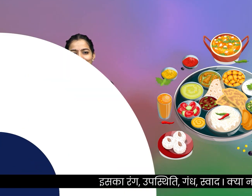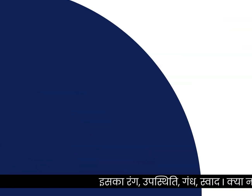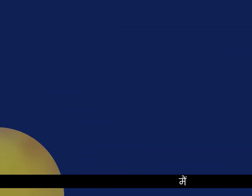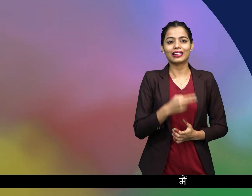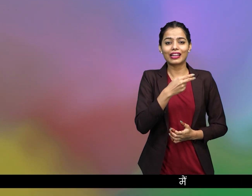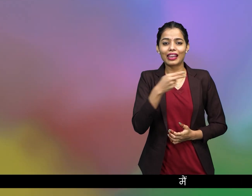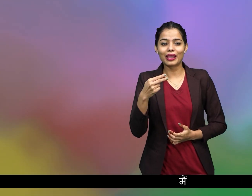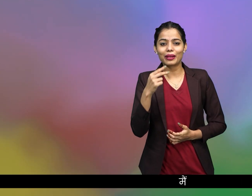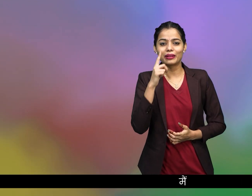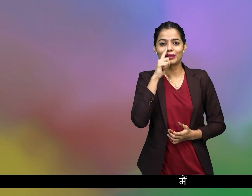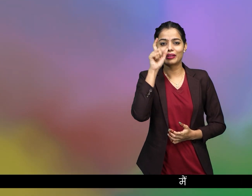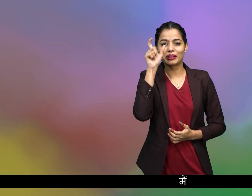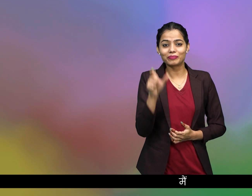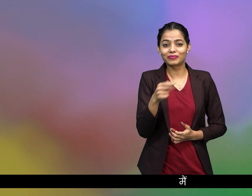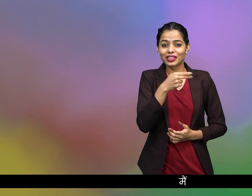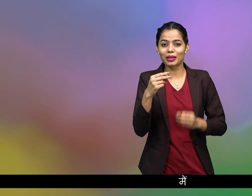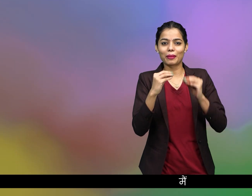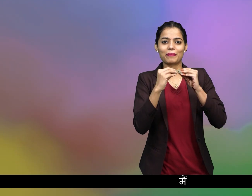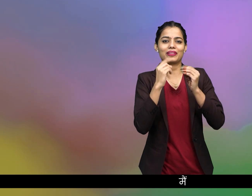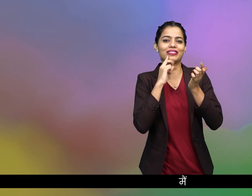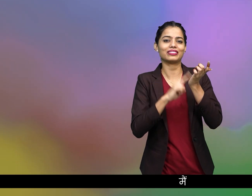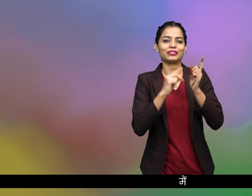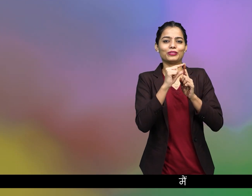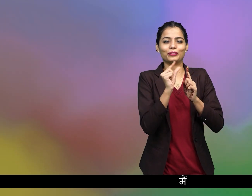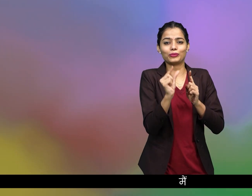नहीं? मैं बिंदु हूँ।